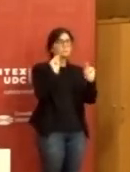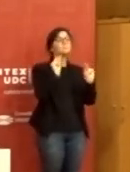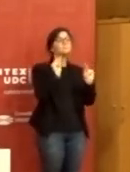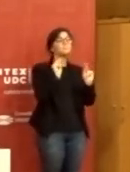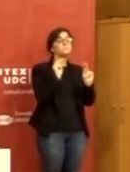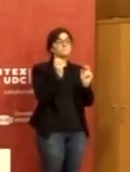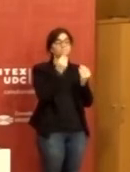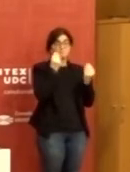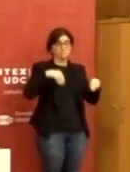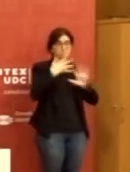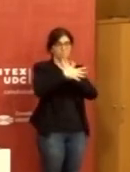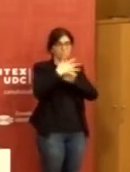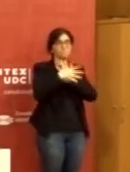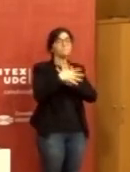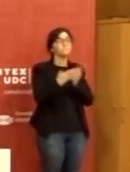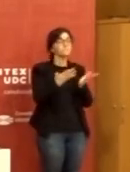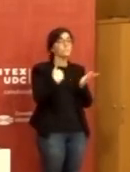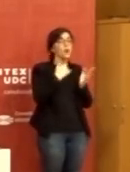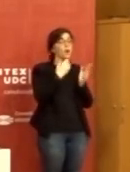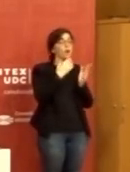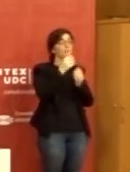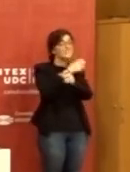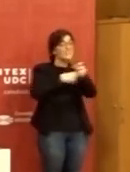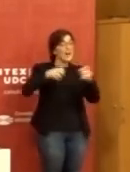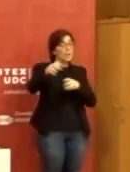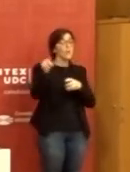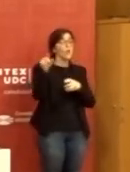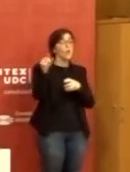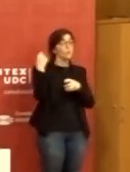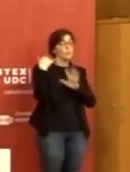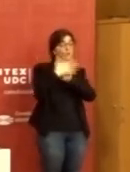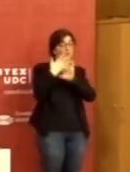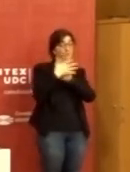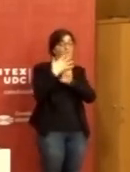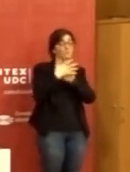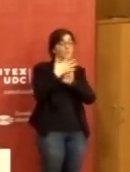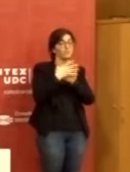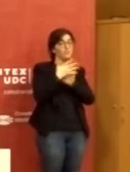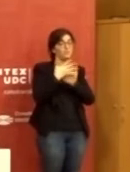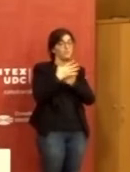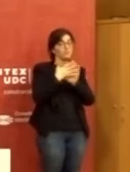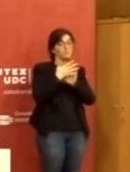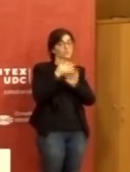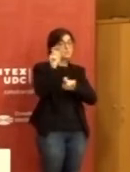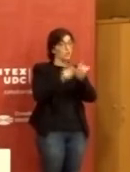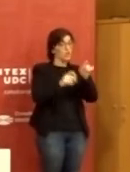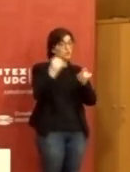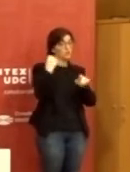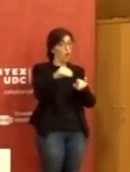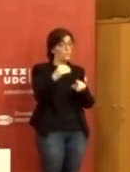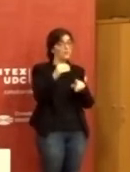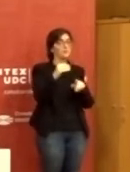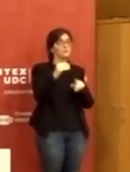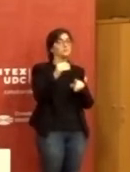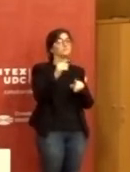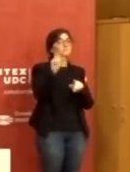pero en el intercambio que hemos hecho este año con un grupo de personas jóvenes con discapacidad